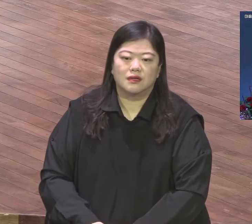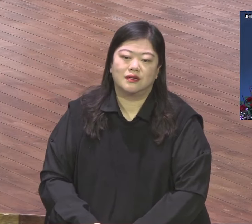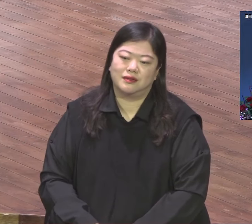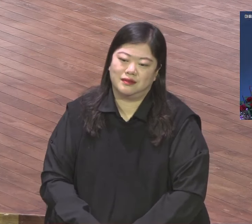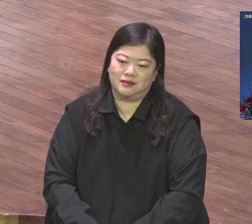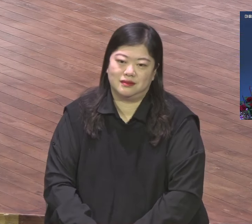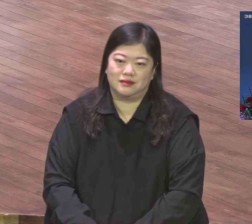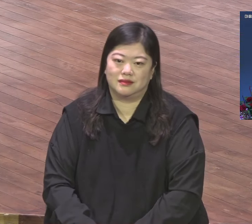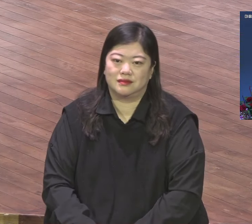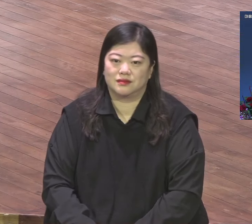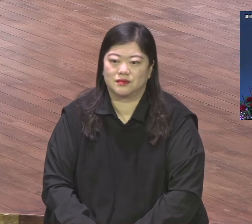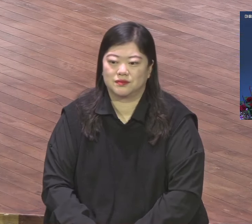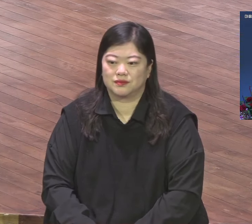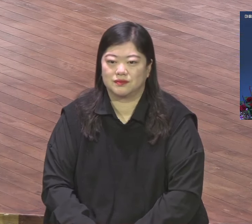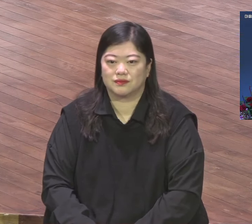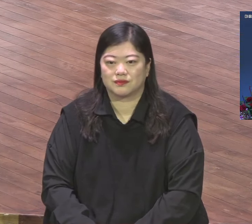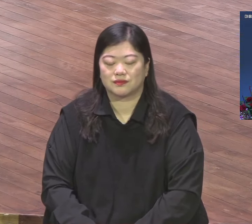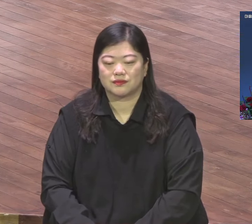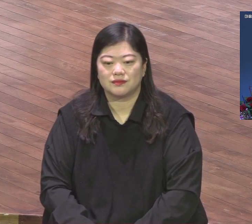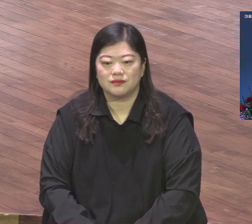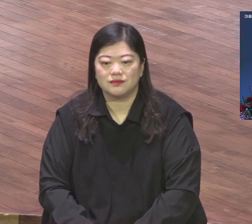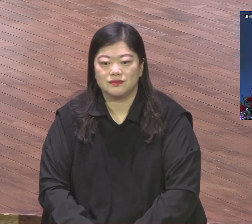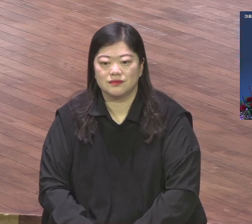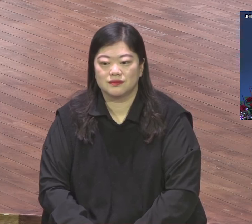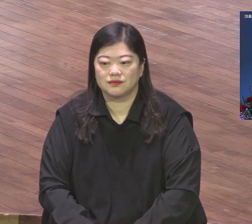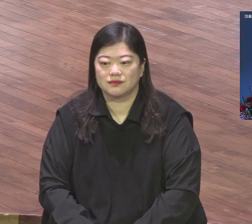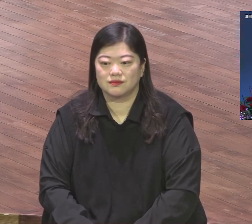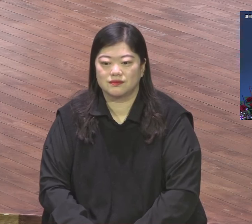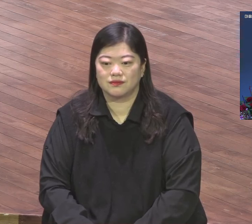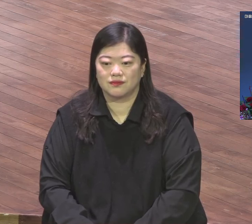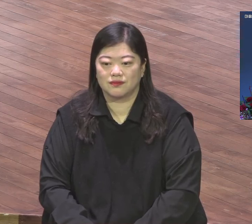숟가락으로 떠가지고